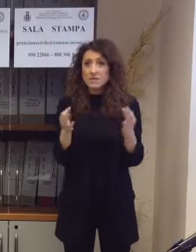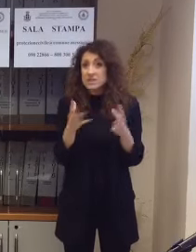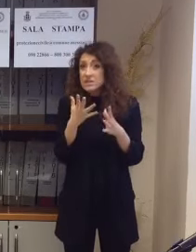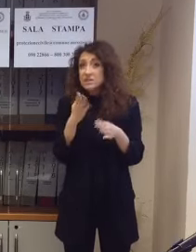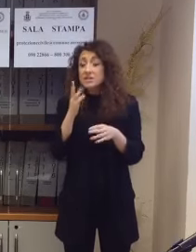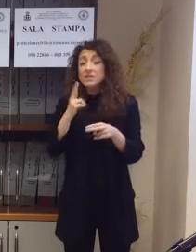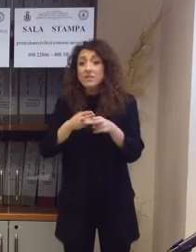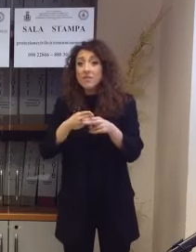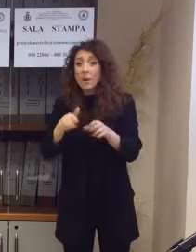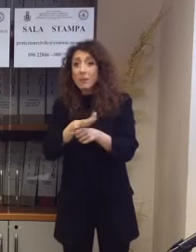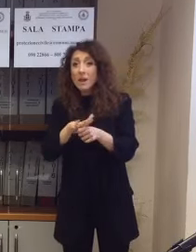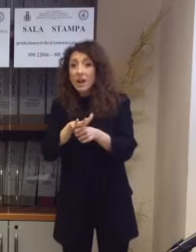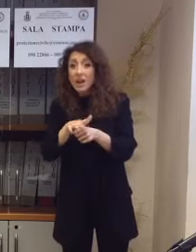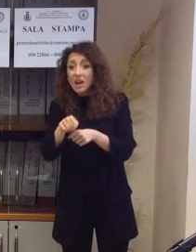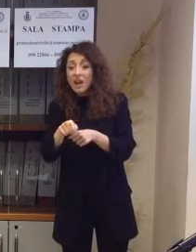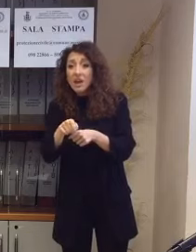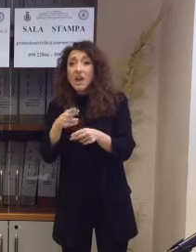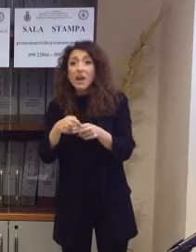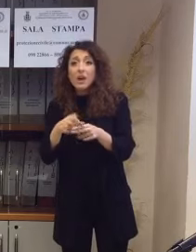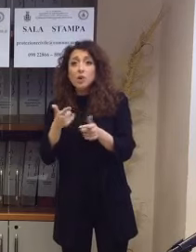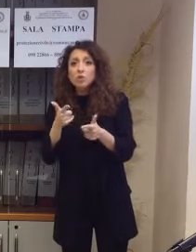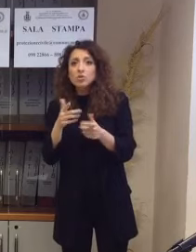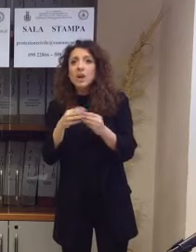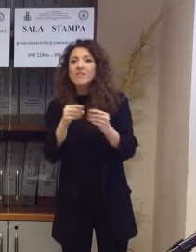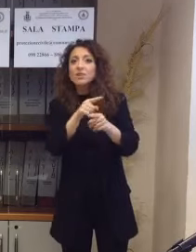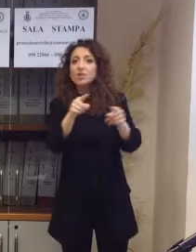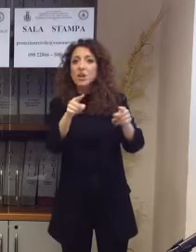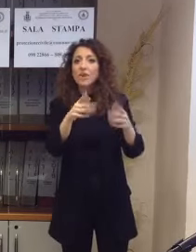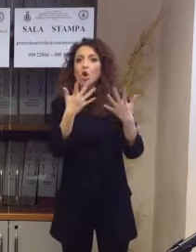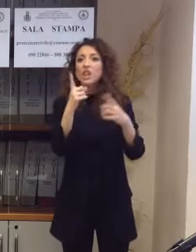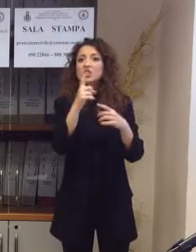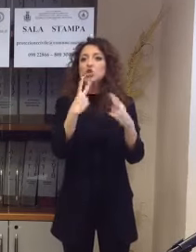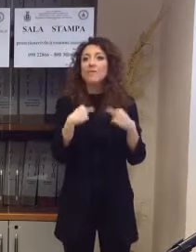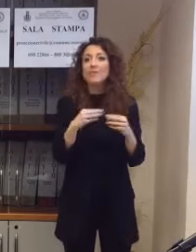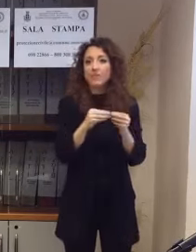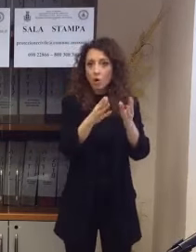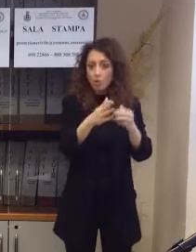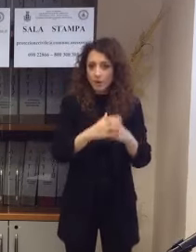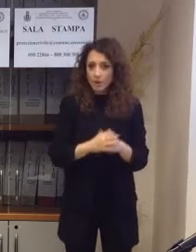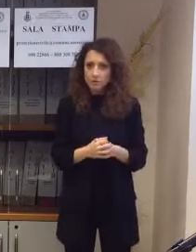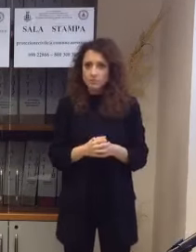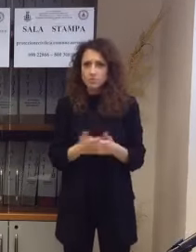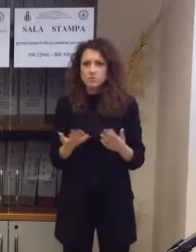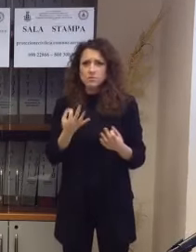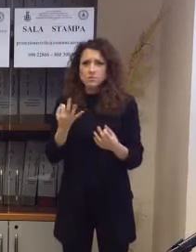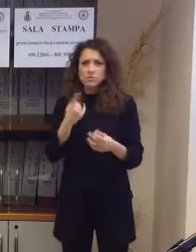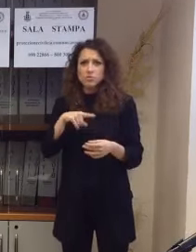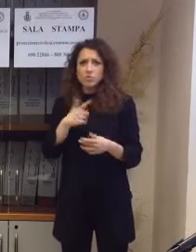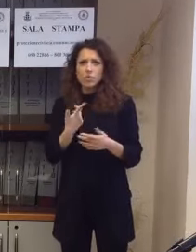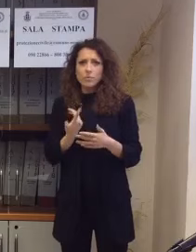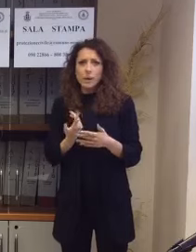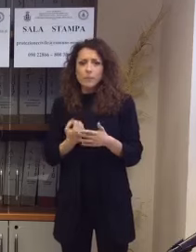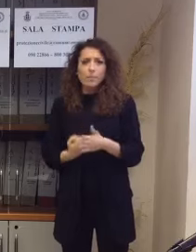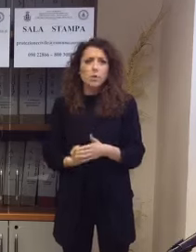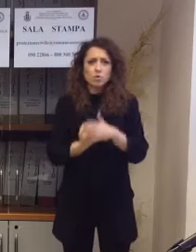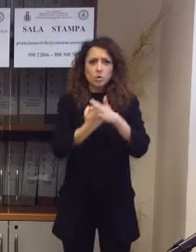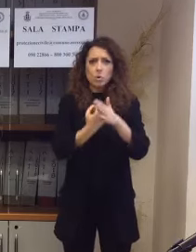facevano? Per 10 giorni. E queste sono tutta gente che abbiamo anche sostenuto prima, sicuramente con il Banco